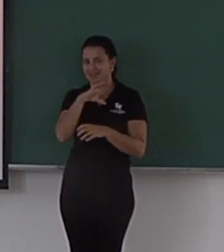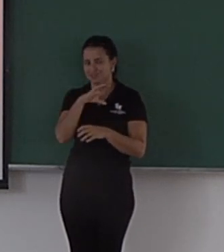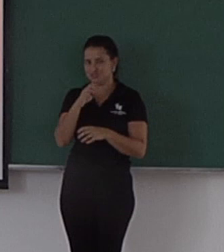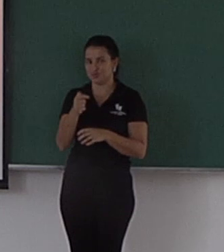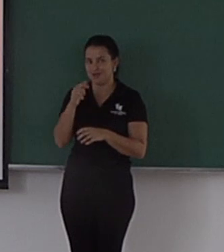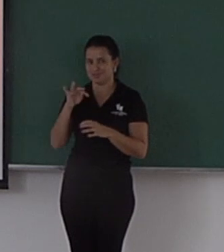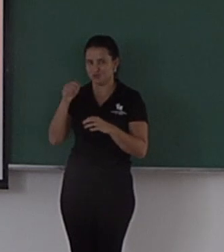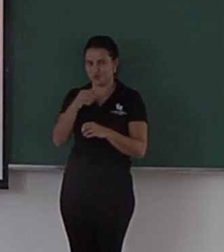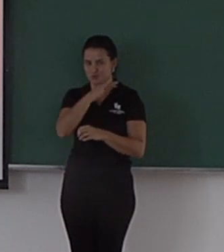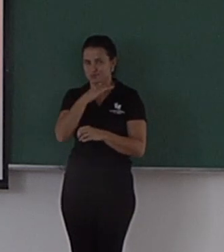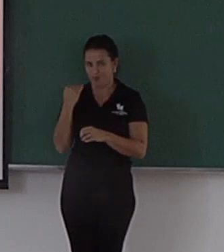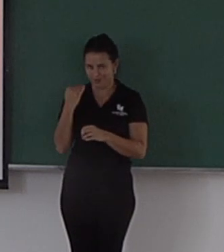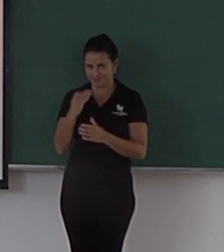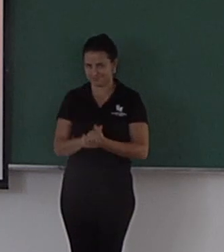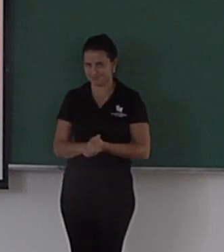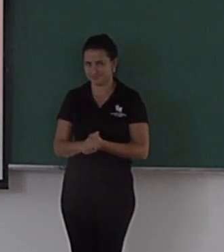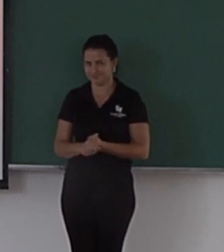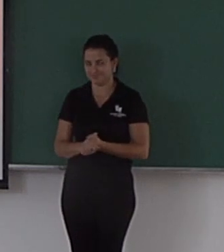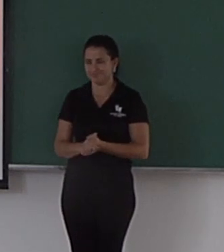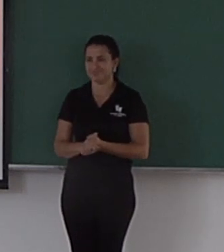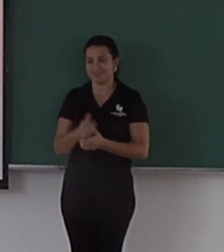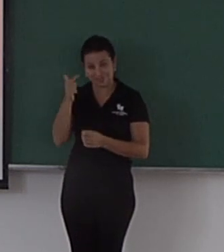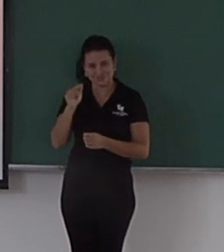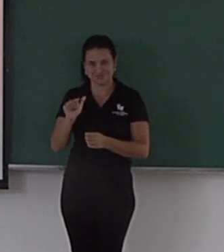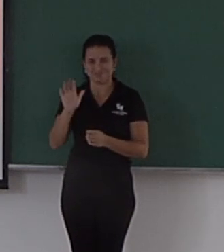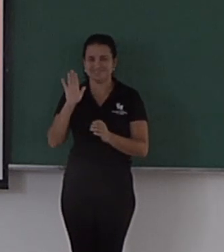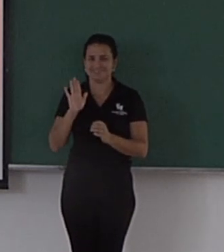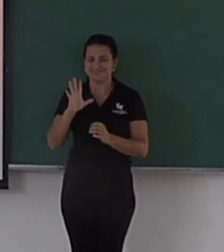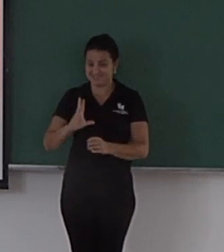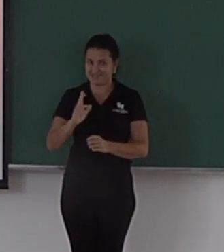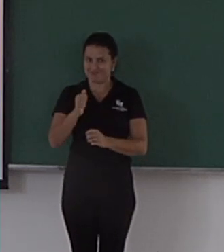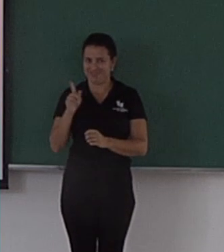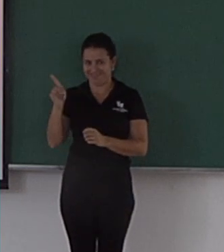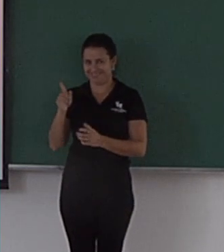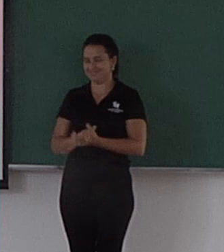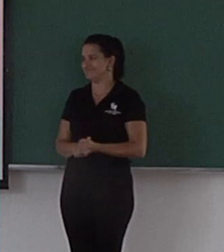E esse foi um caso que a gente, felizmente, teve sucesso aí.